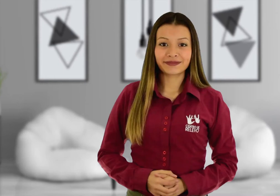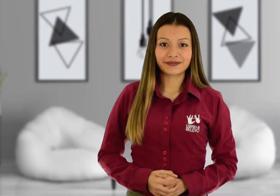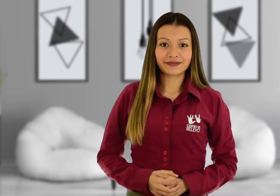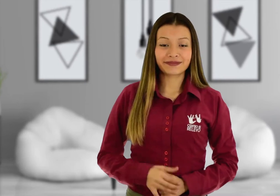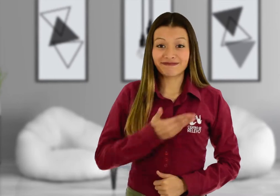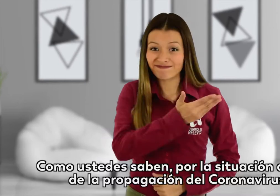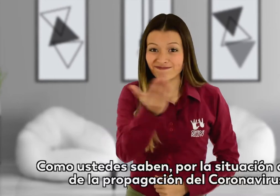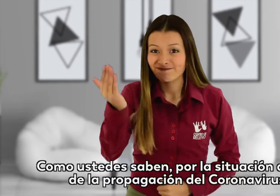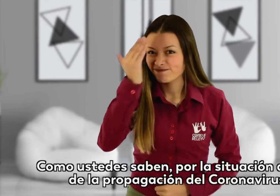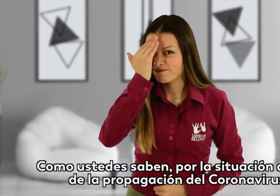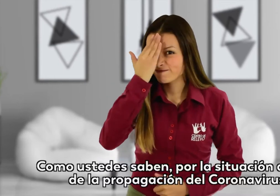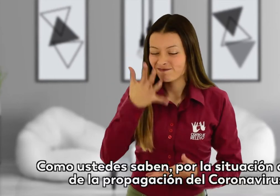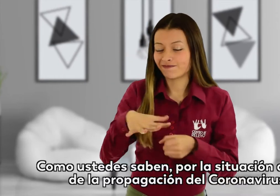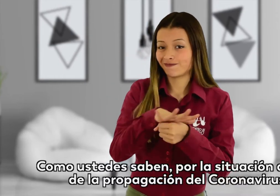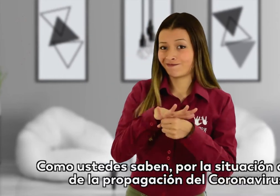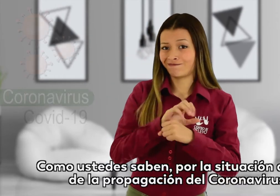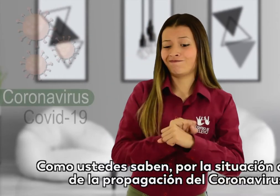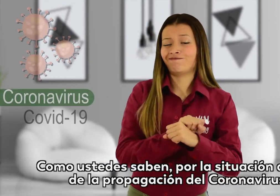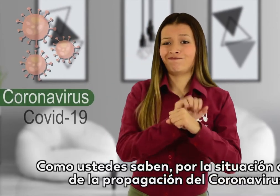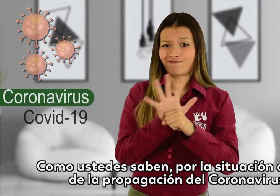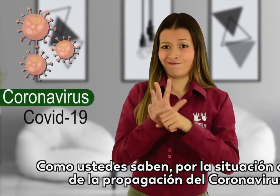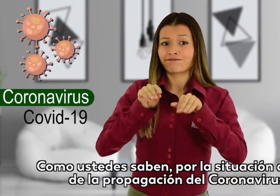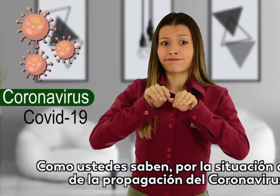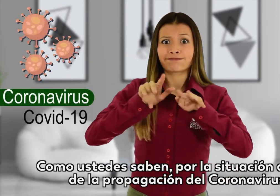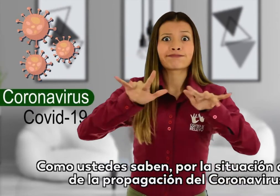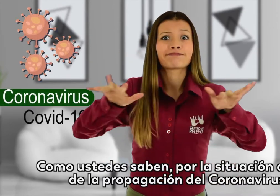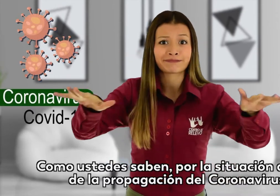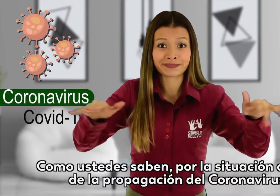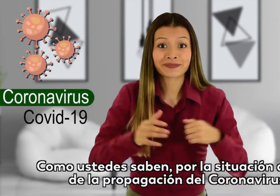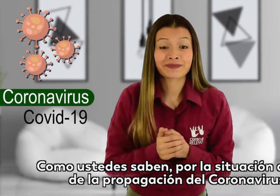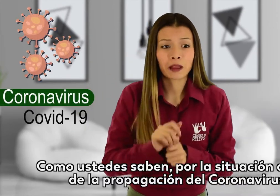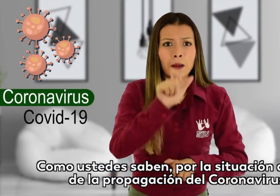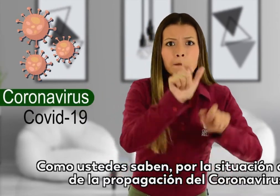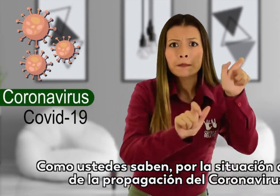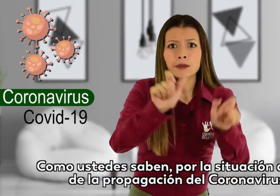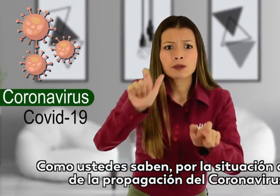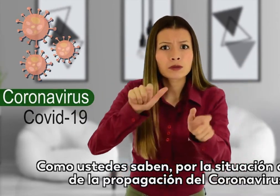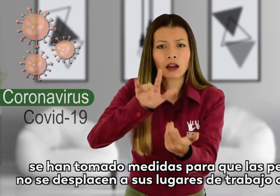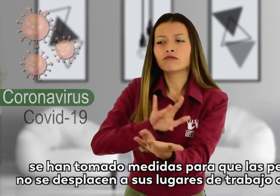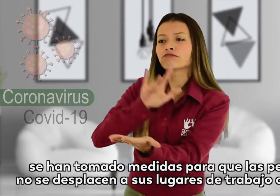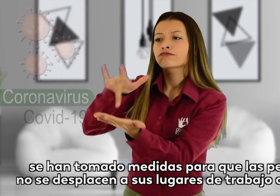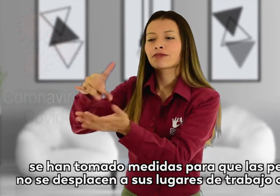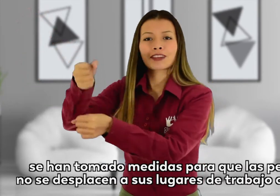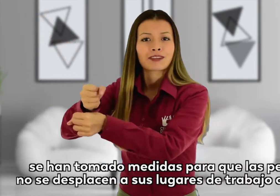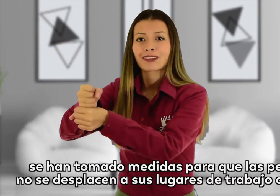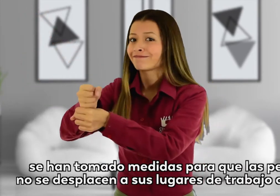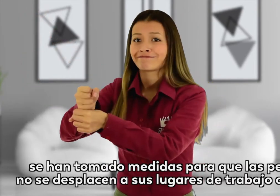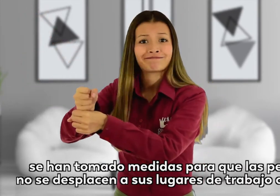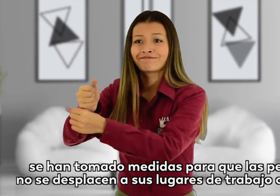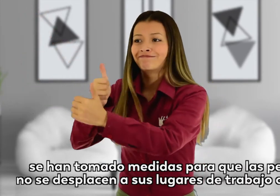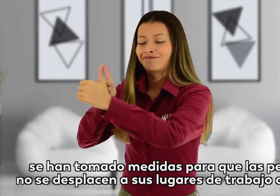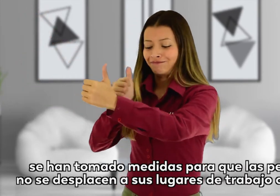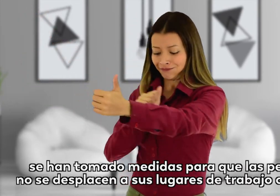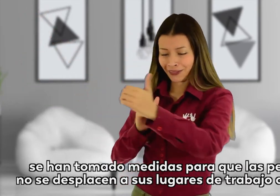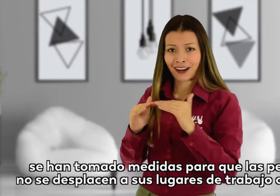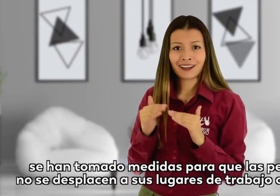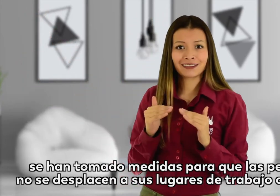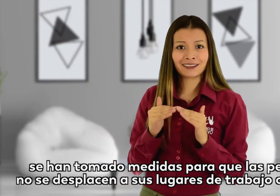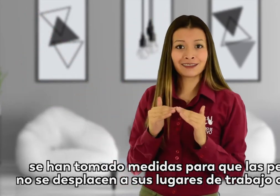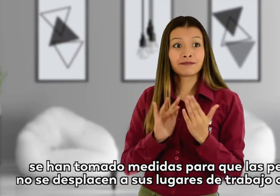Como ustedes saben, por la situación actual de la propagación del coronavirus, se han tomado medidas para que las personas no se desplacen a sus